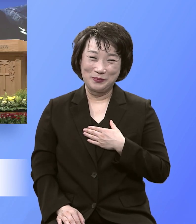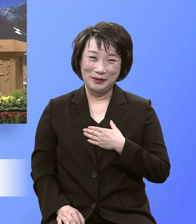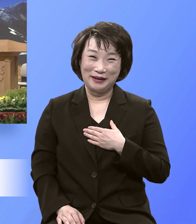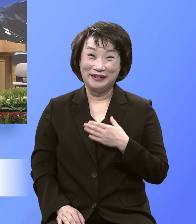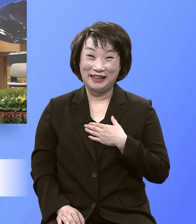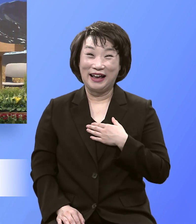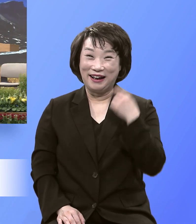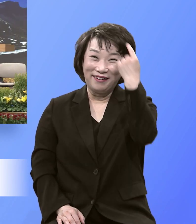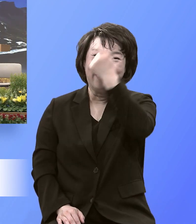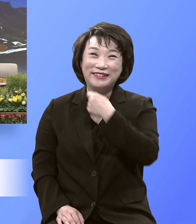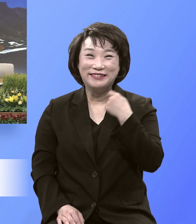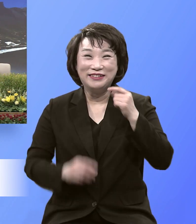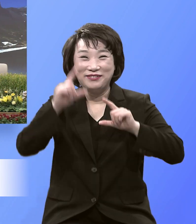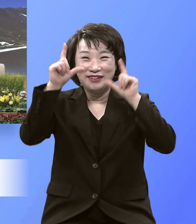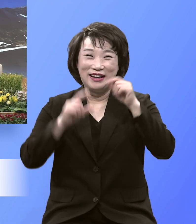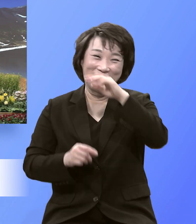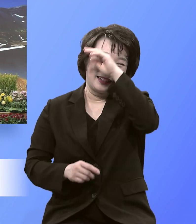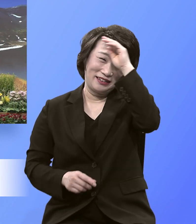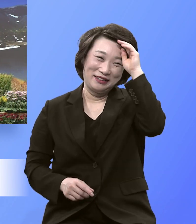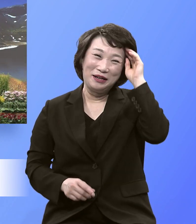내가 얼굴이 그렇잖아요 요새.